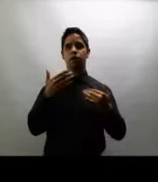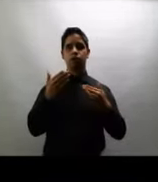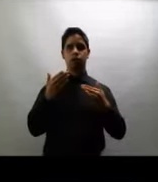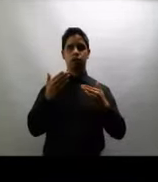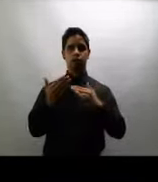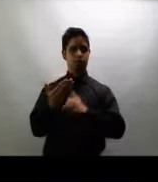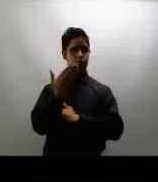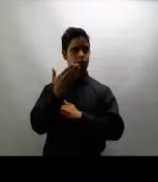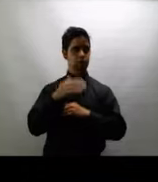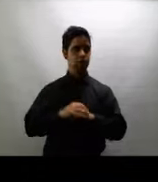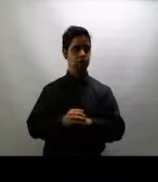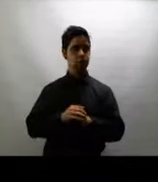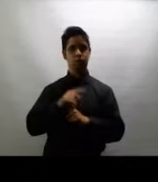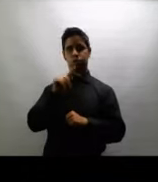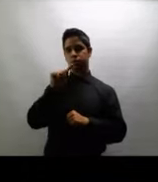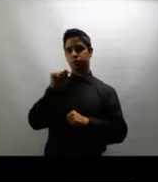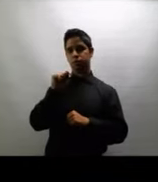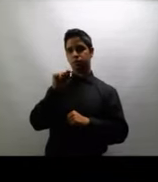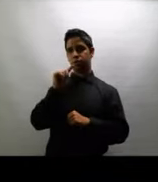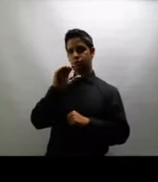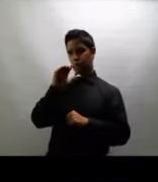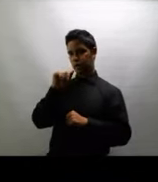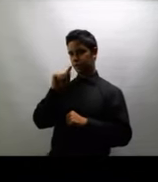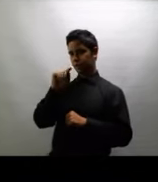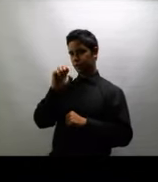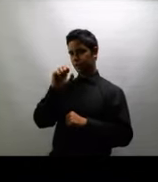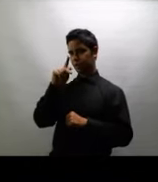dando catequesis. Catequesis. Ah, bueno.